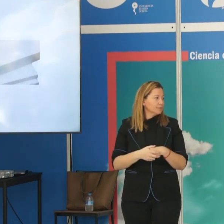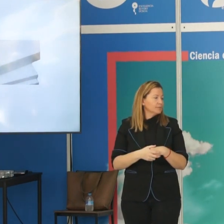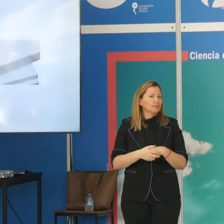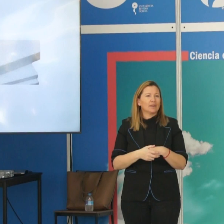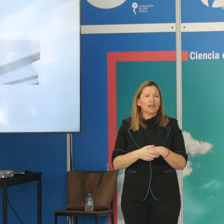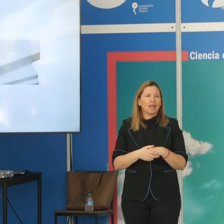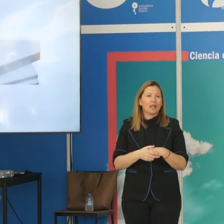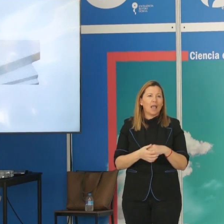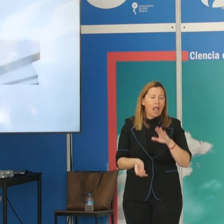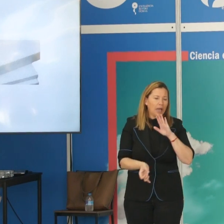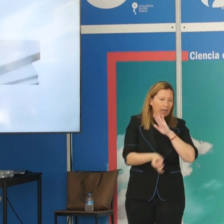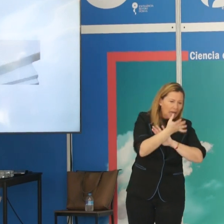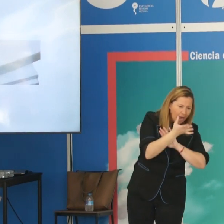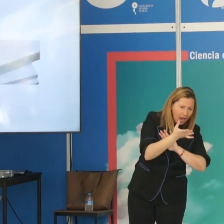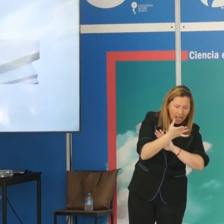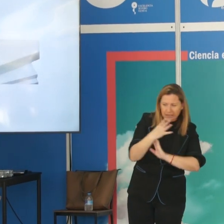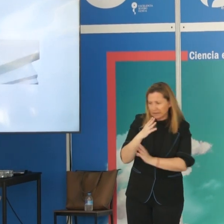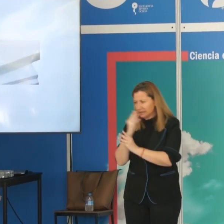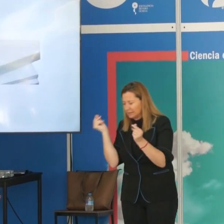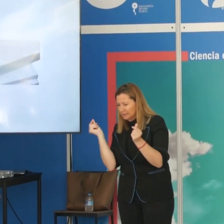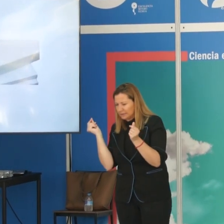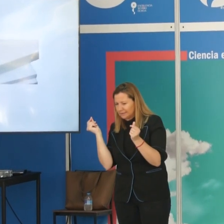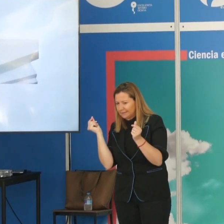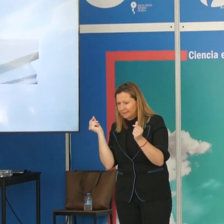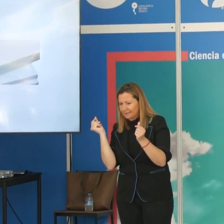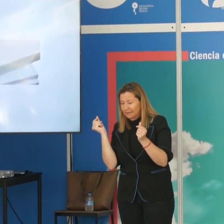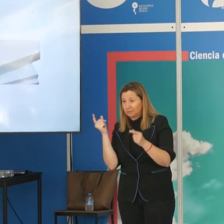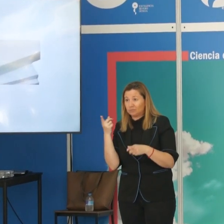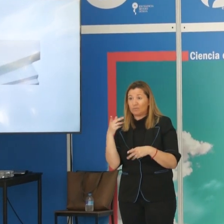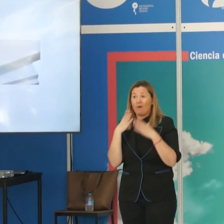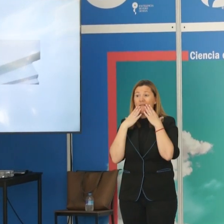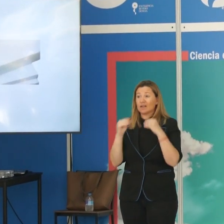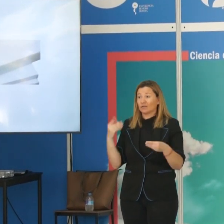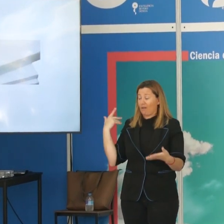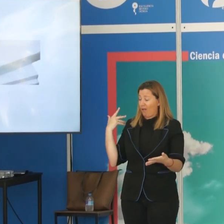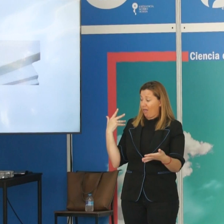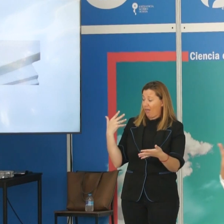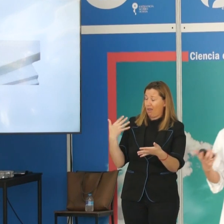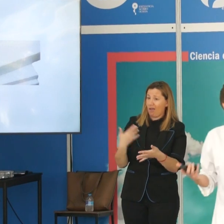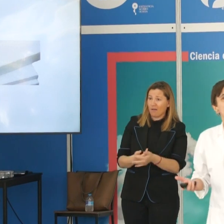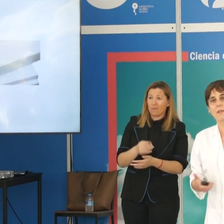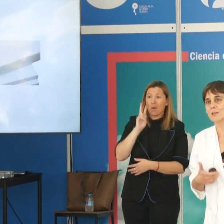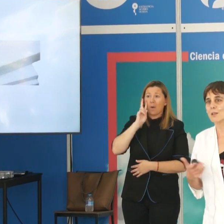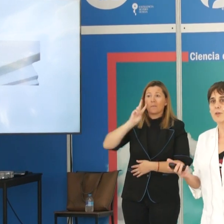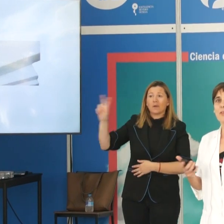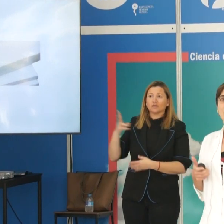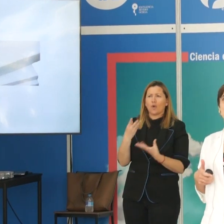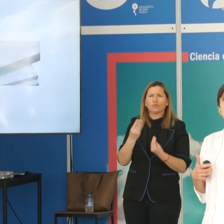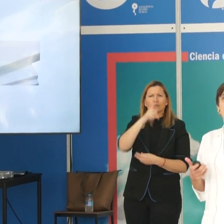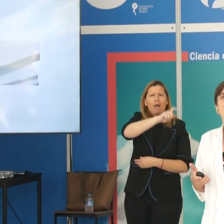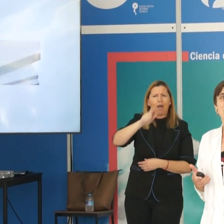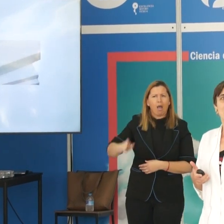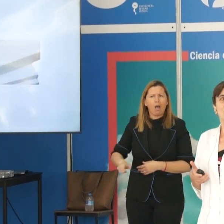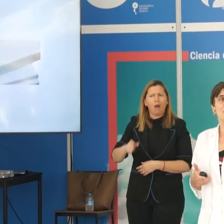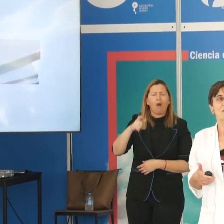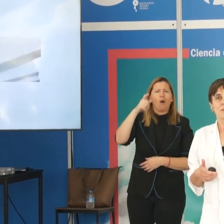Aparecer, desaparecer, es fácil. Pues a lo largo de la historia hemos visto muchas figuras, científicos, científicas